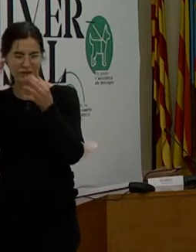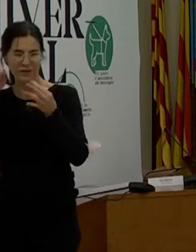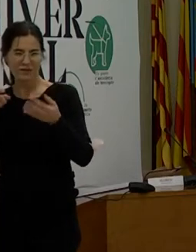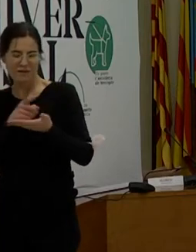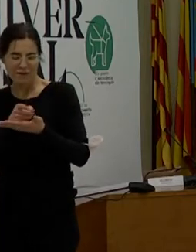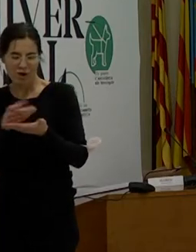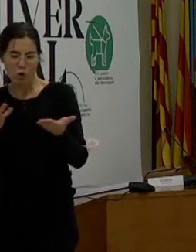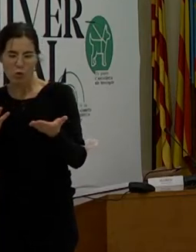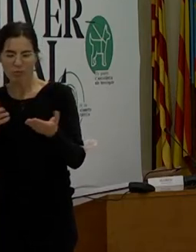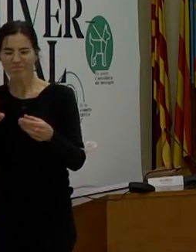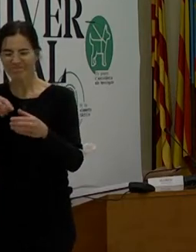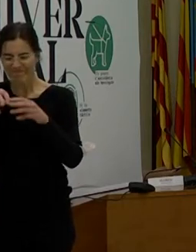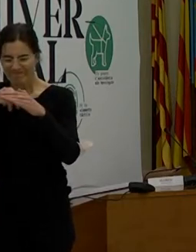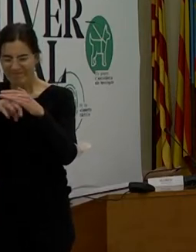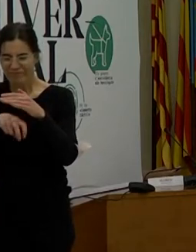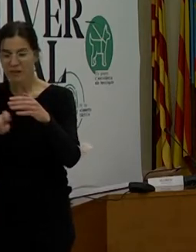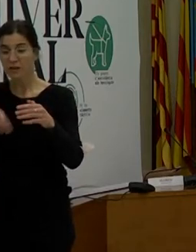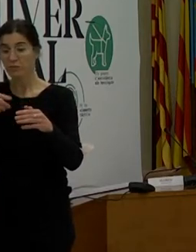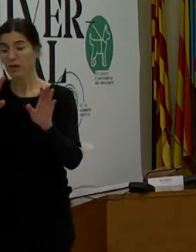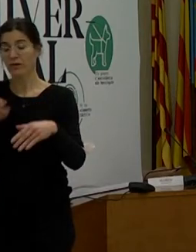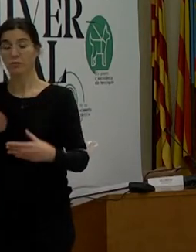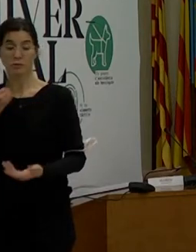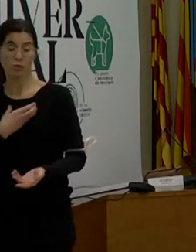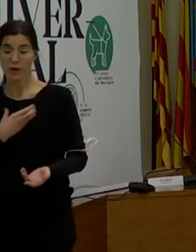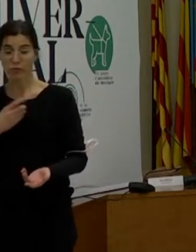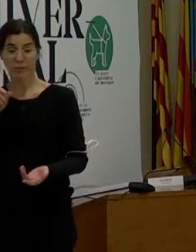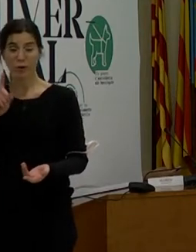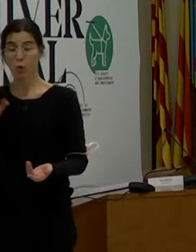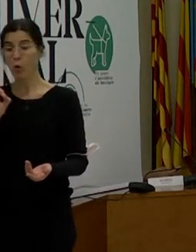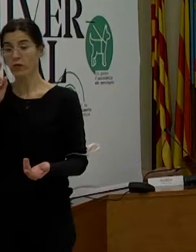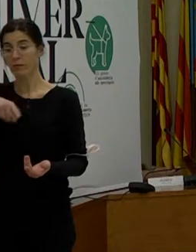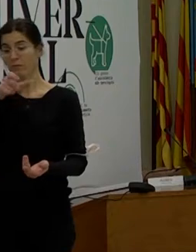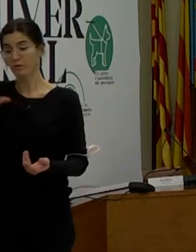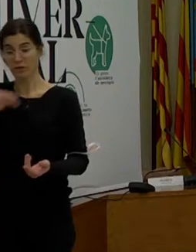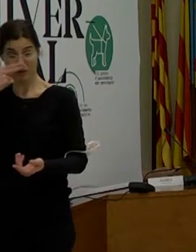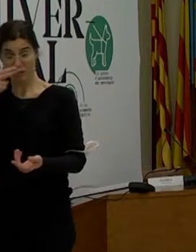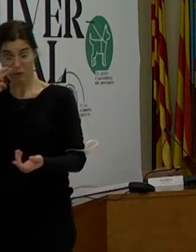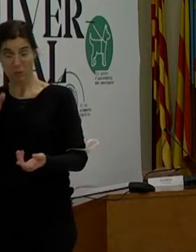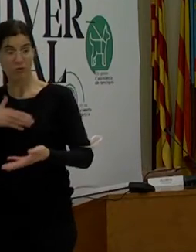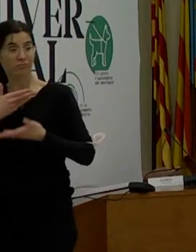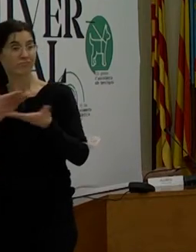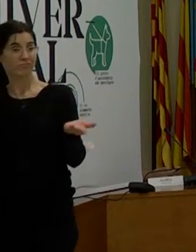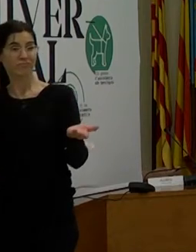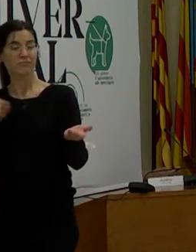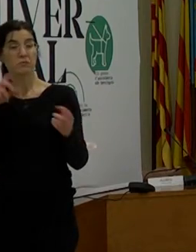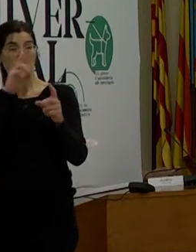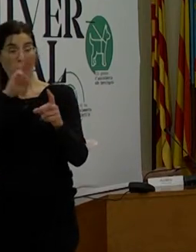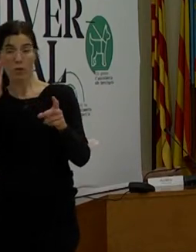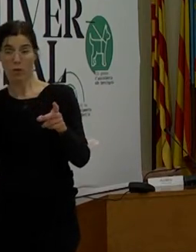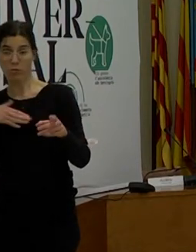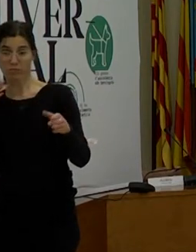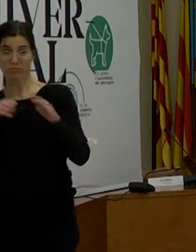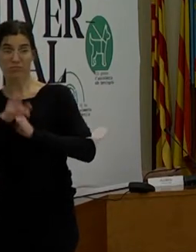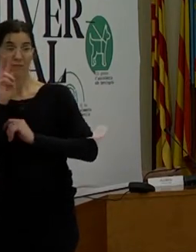i finalment el que tant ajuntaments com persones interessades poden veure a la pròpia pàgina web, no?